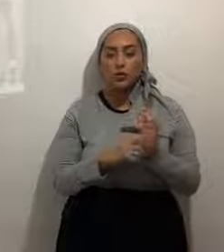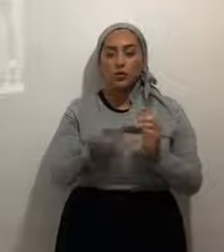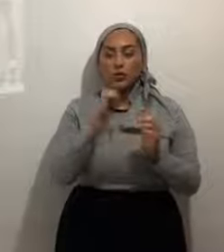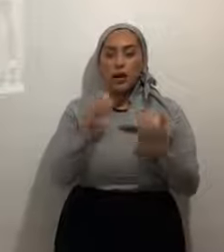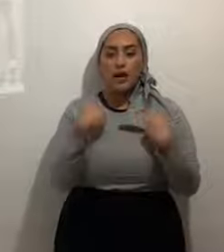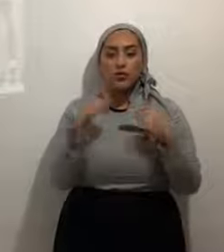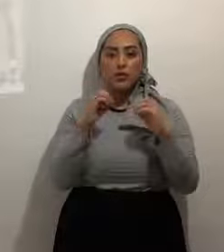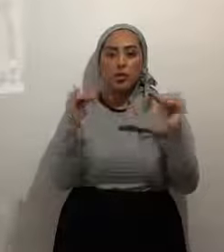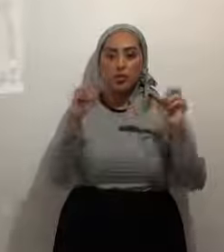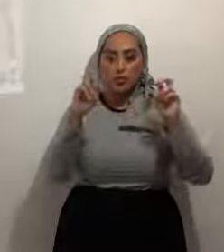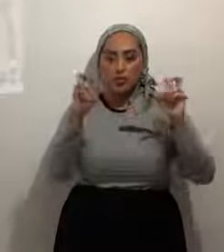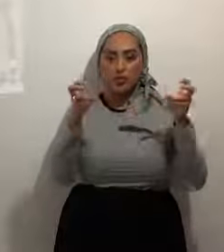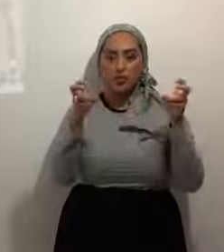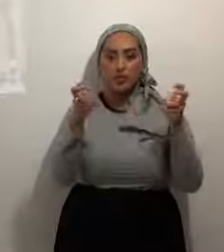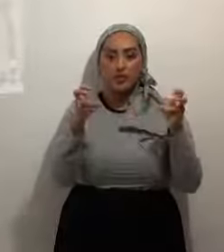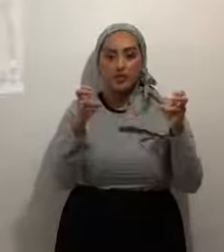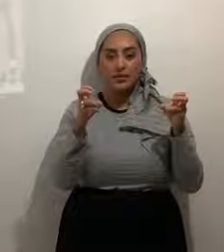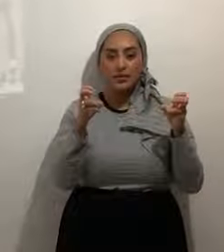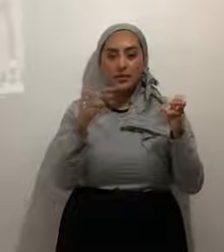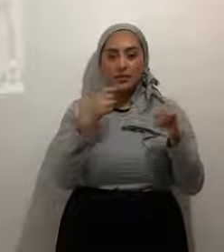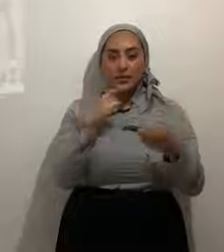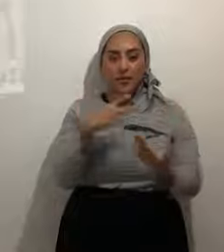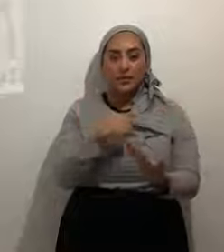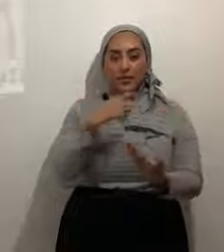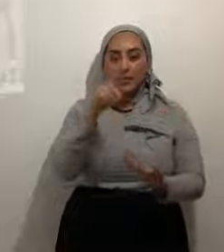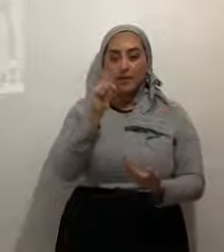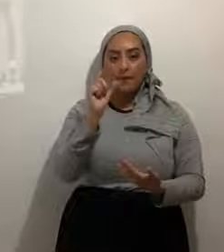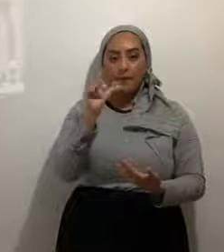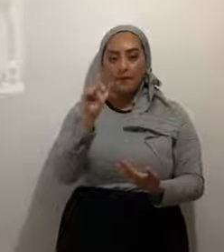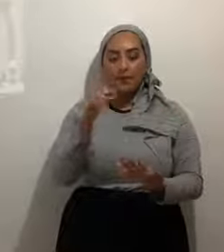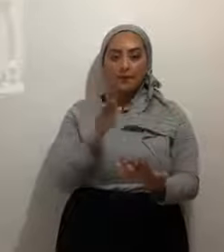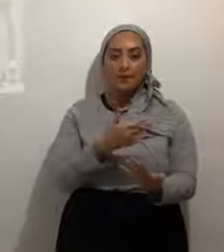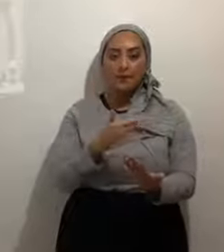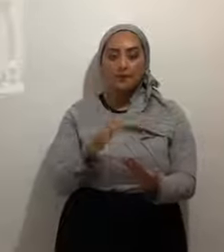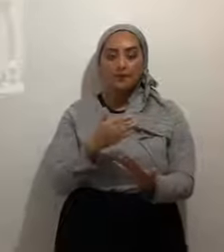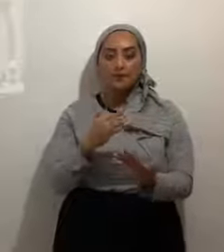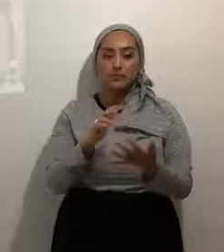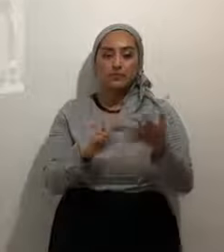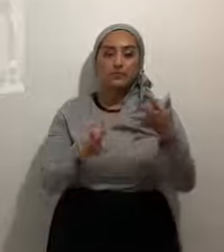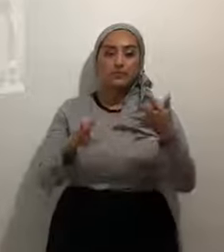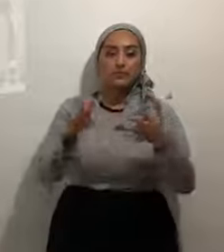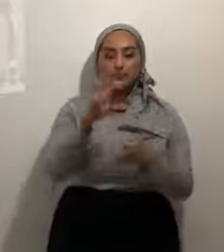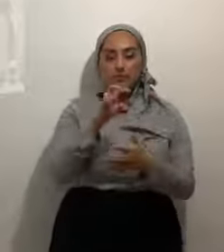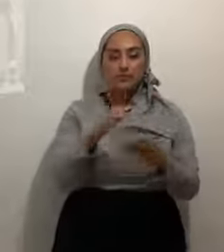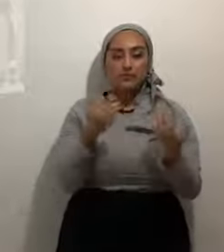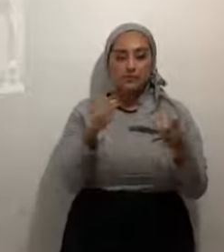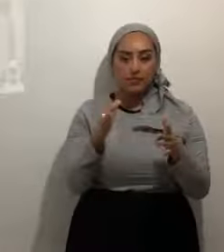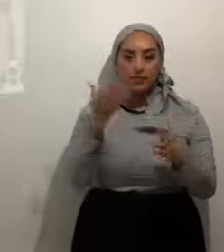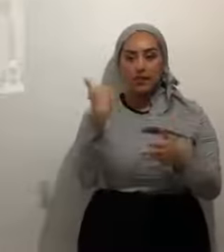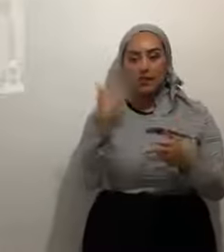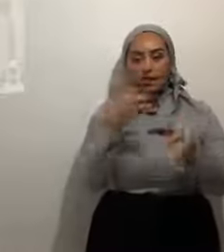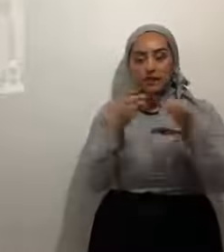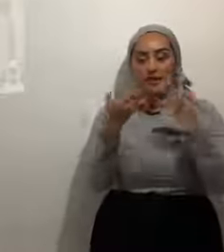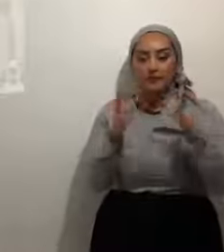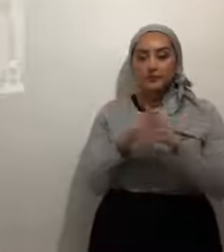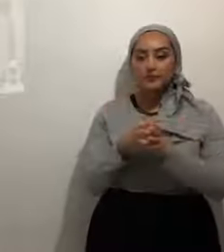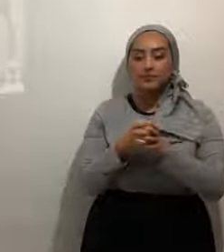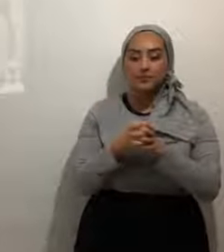título, más que cántico gradual, es un salmo gradual, y eso ya está grabado también, la explicación del